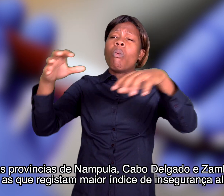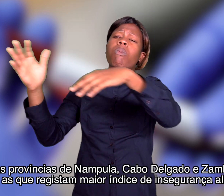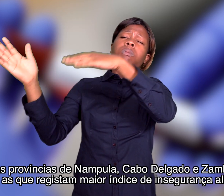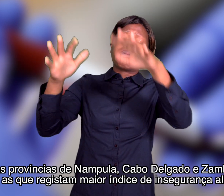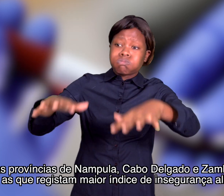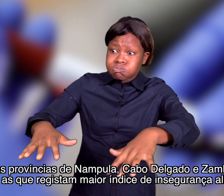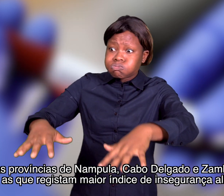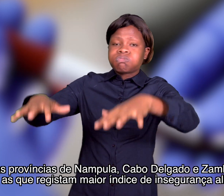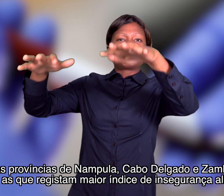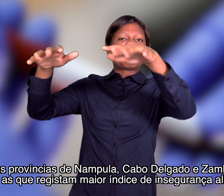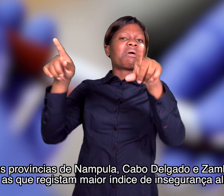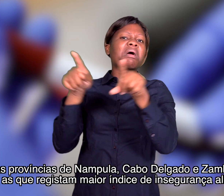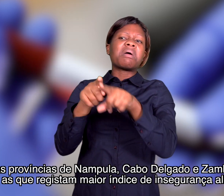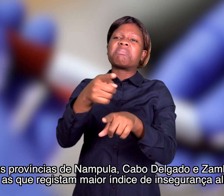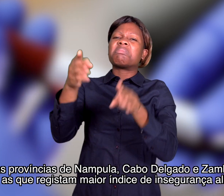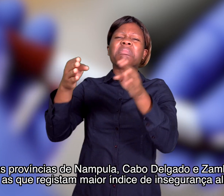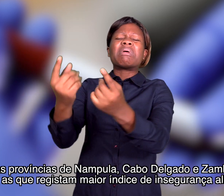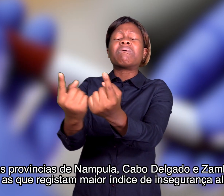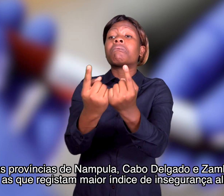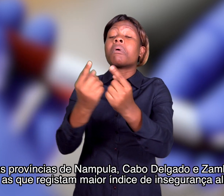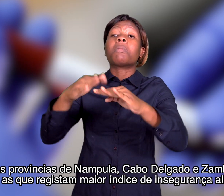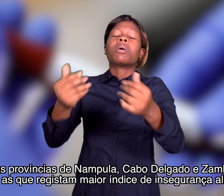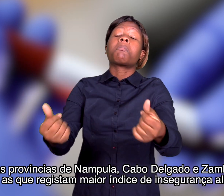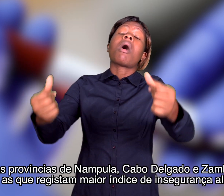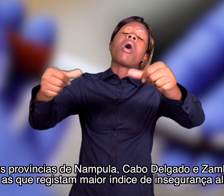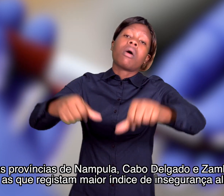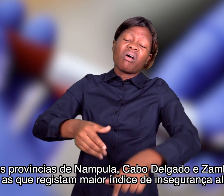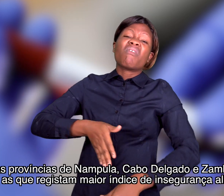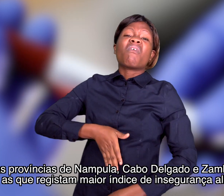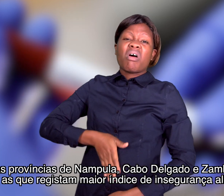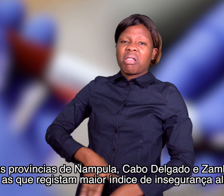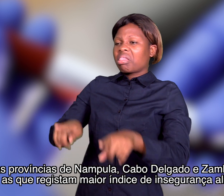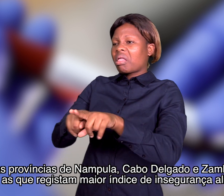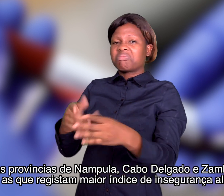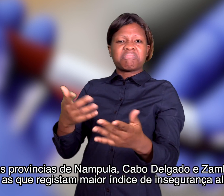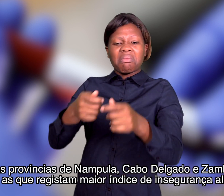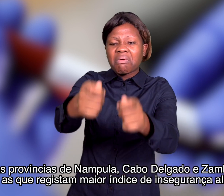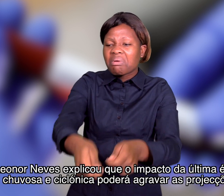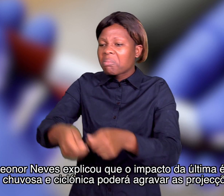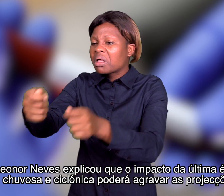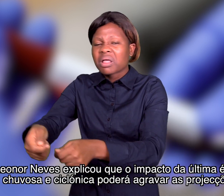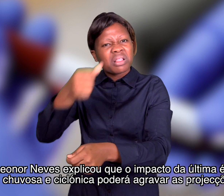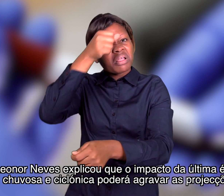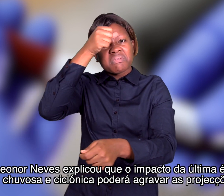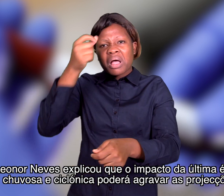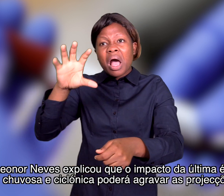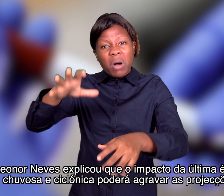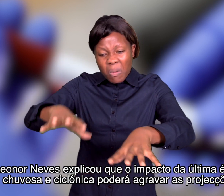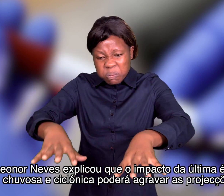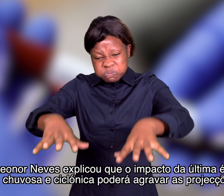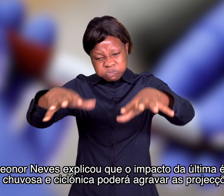Cabo Delgado e Zambésia são as que registram o maior índice de insegurança alimentar. Leonor Naves explicou que o